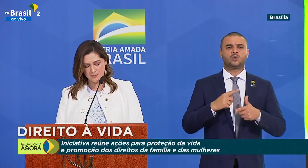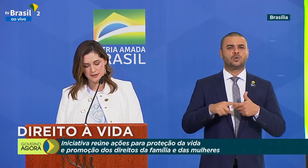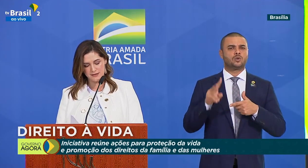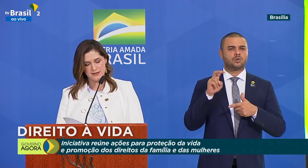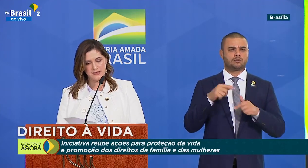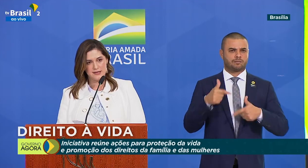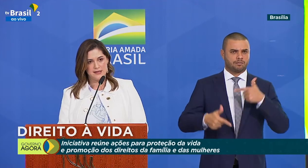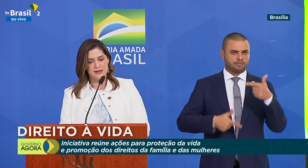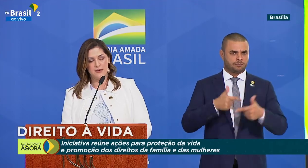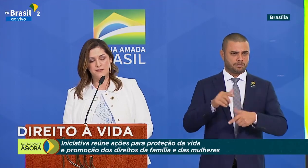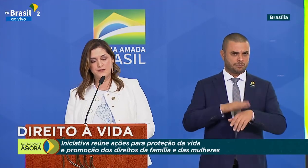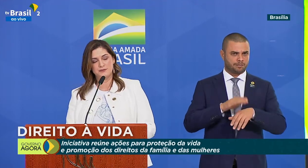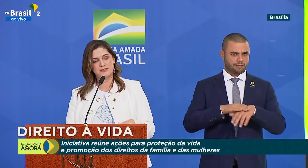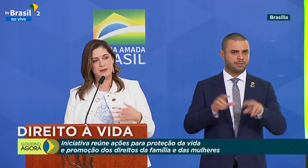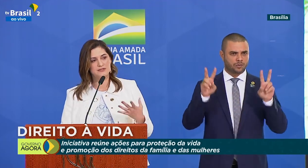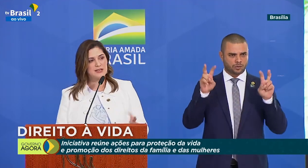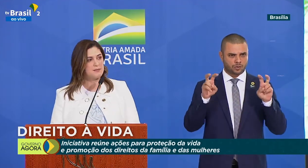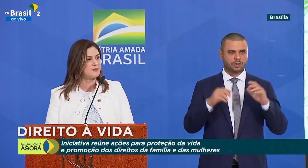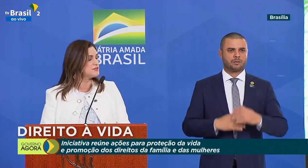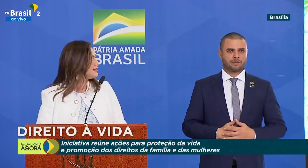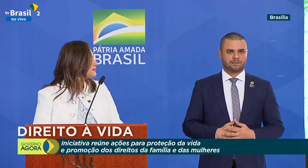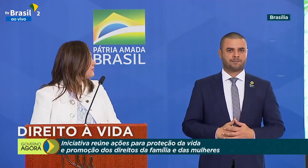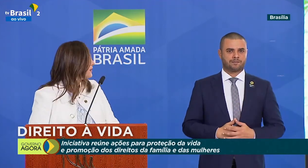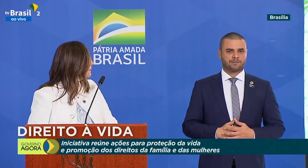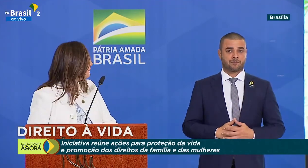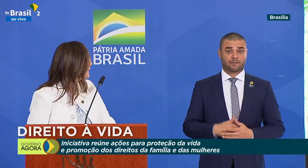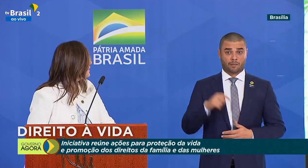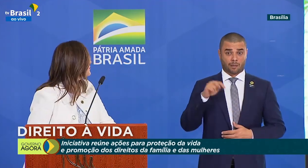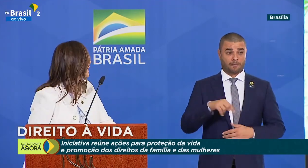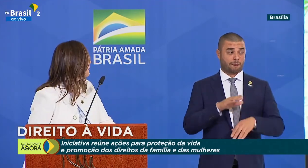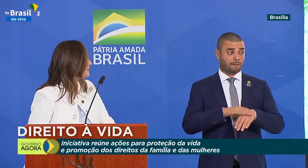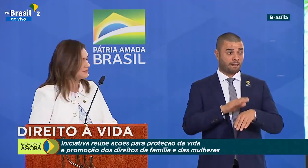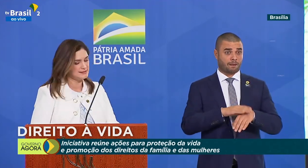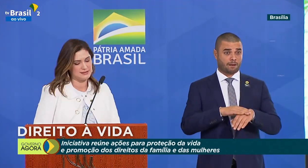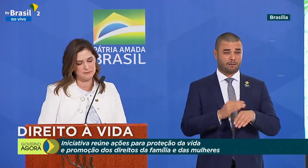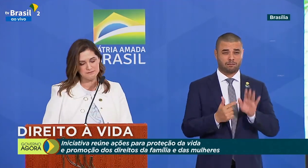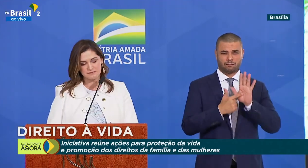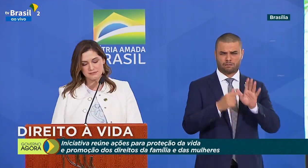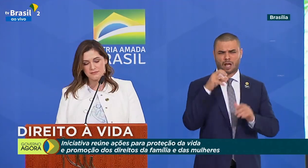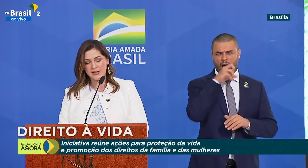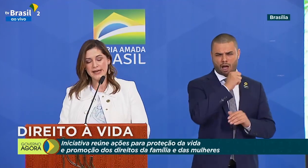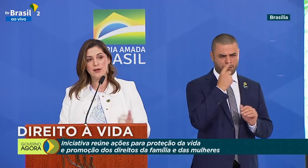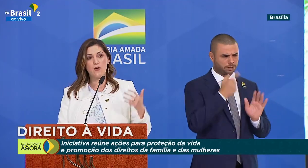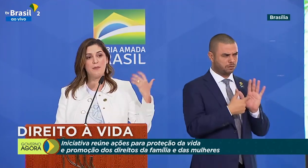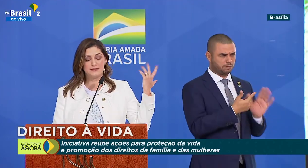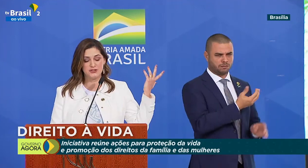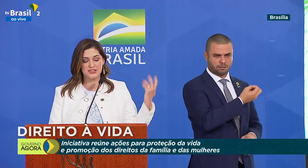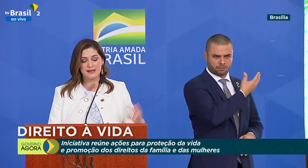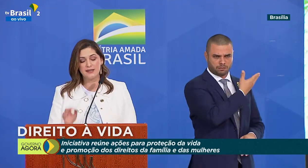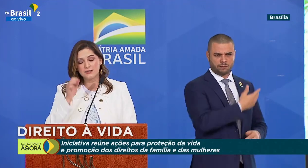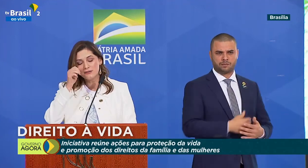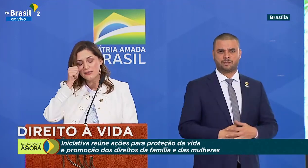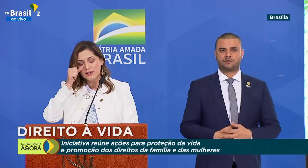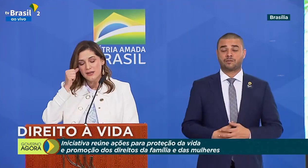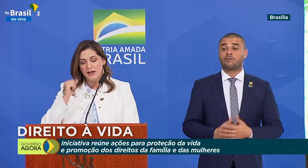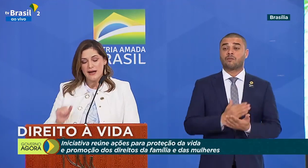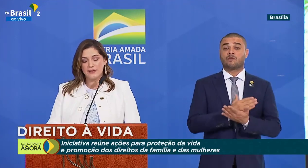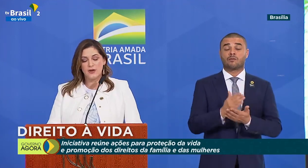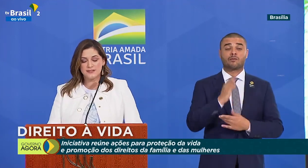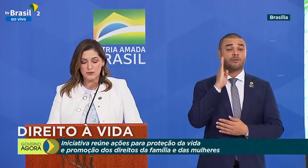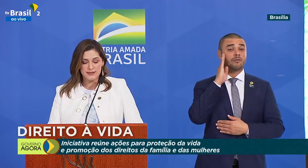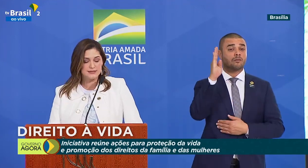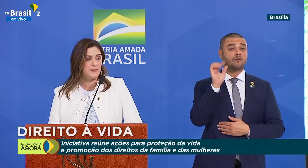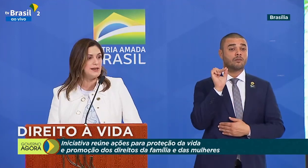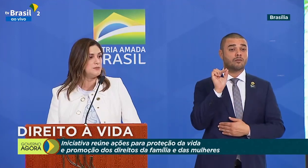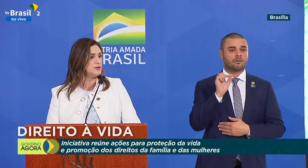a esse tema e eu fizemos aqui para vocês Uma Breve apresentação e aqui eu começo destacando